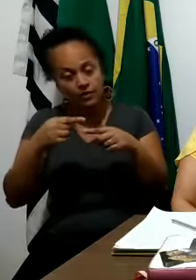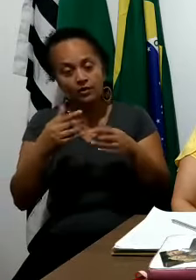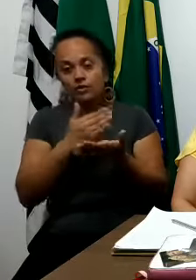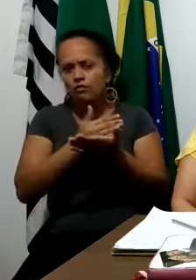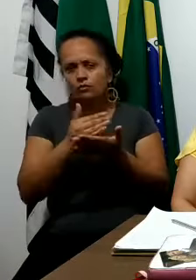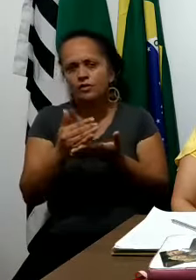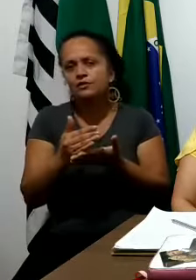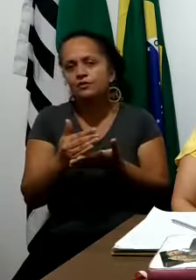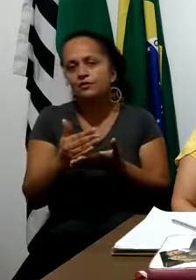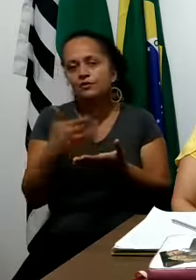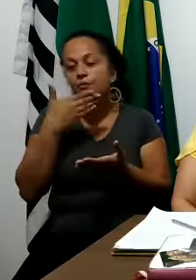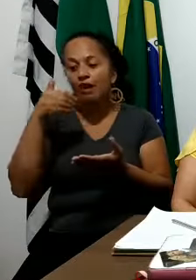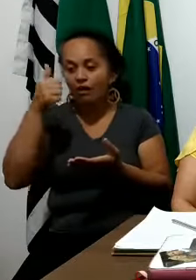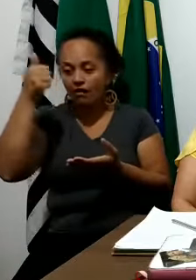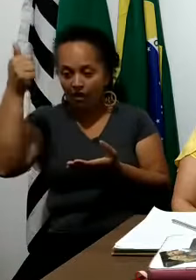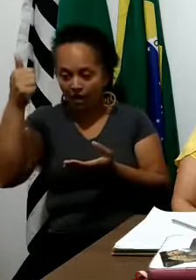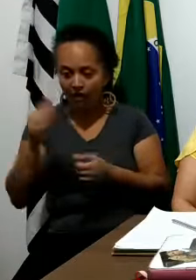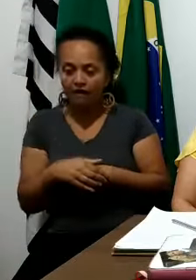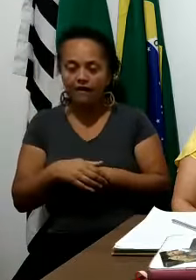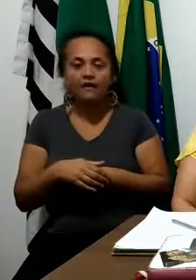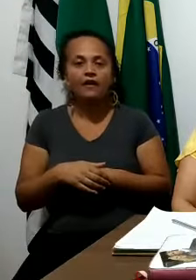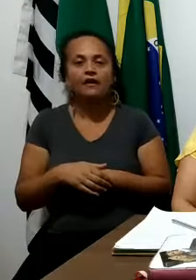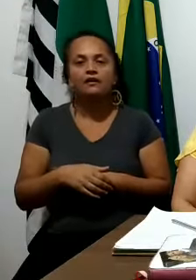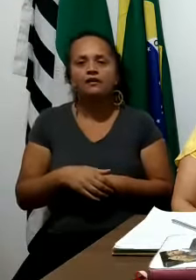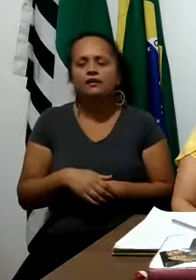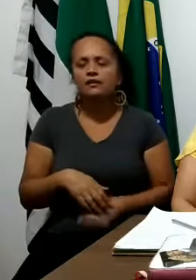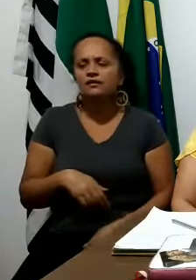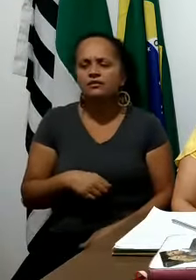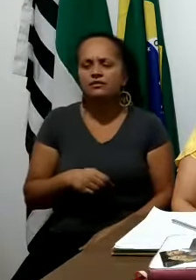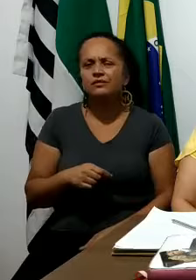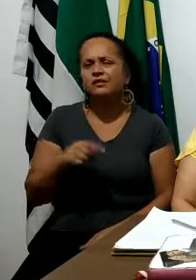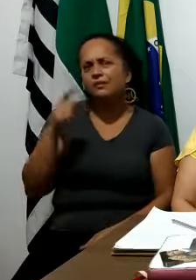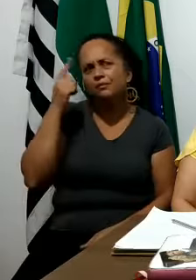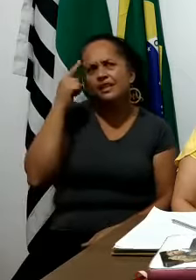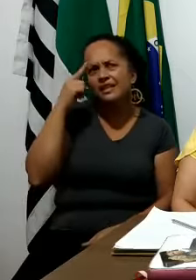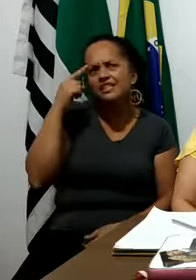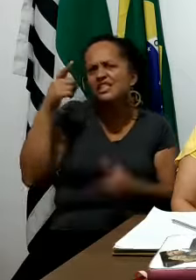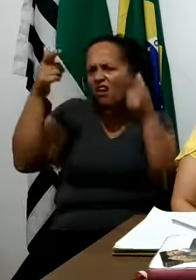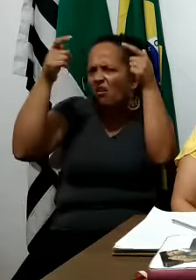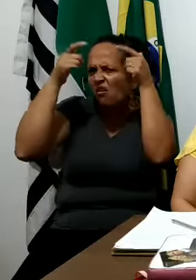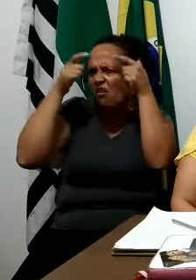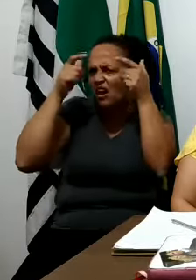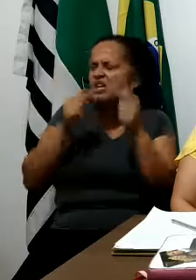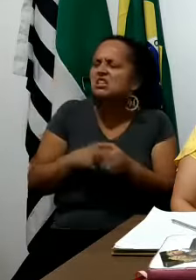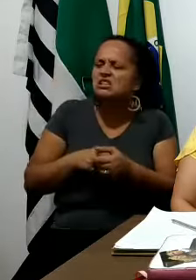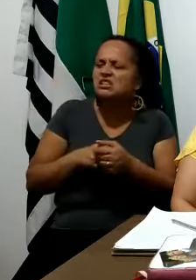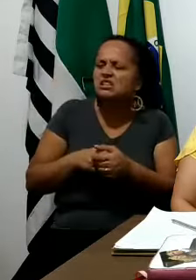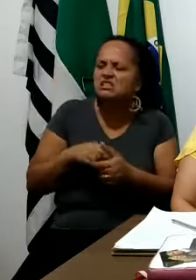e bateu um papo com José? E aí, José, como é que é o seu nome? Qual a sua história? Será que Potifar